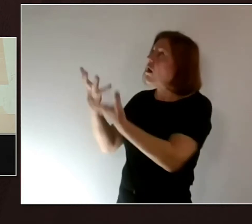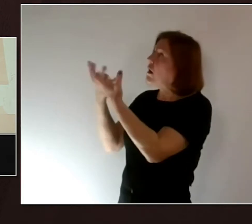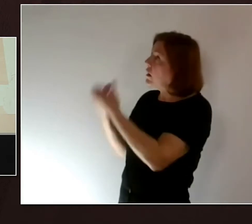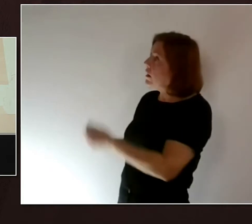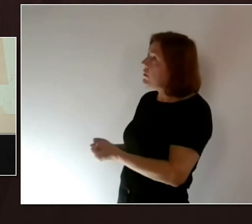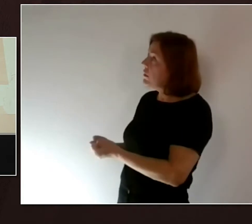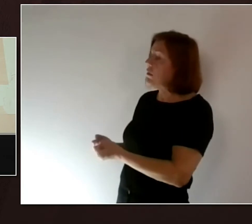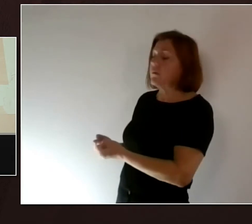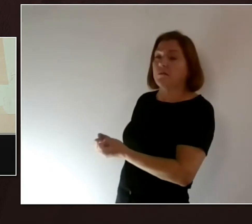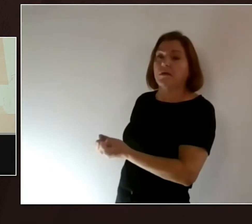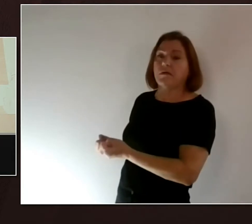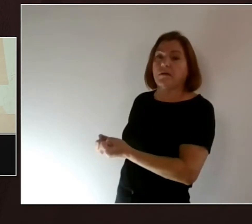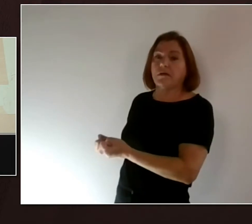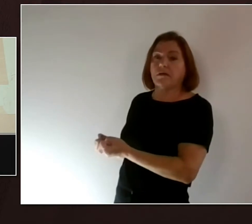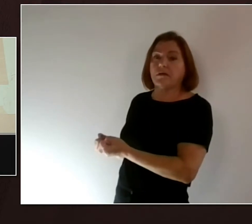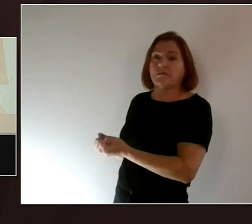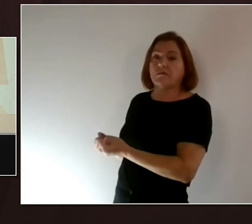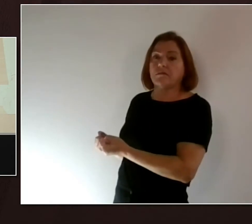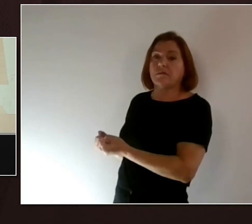existe?